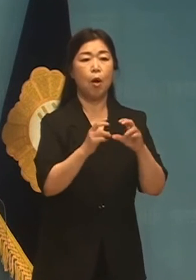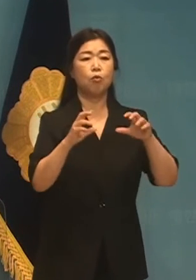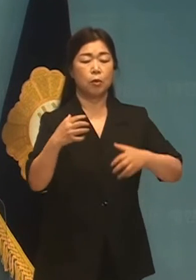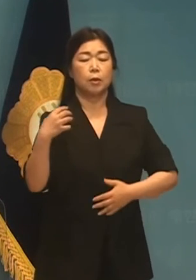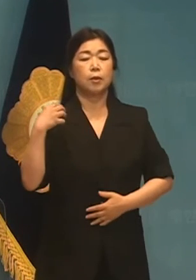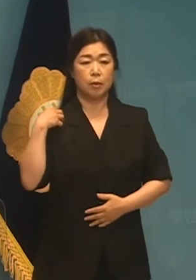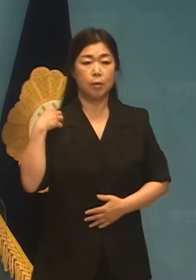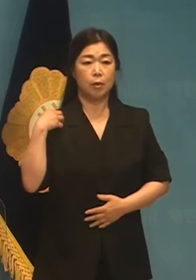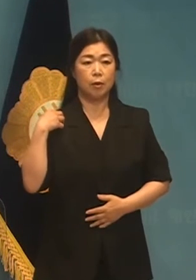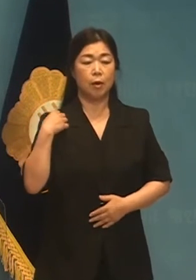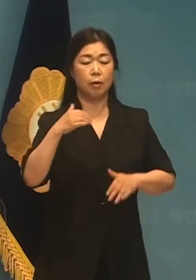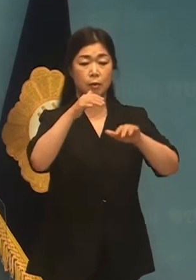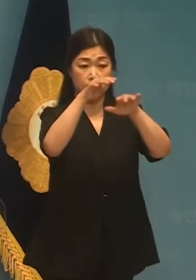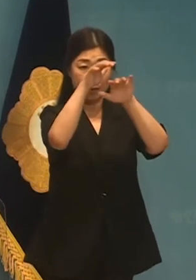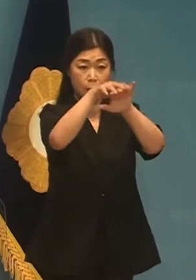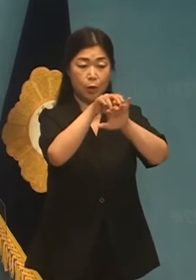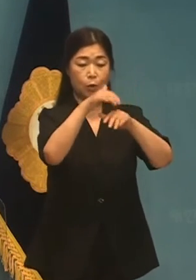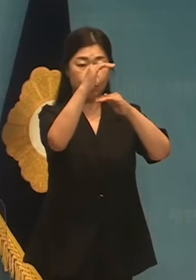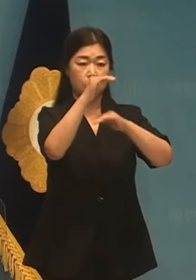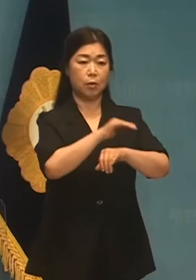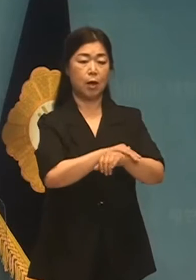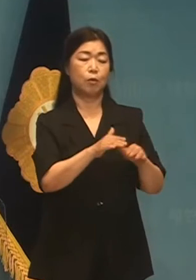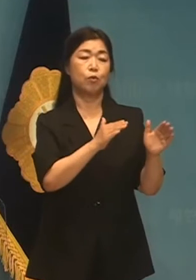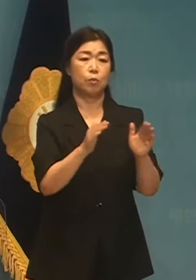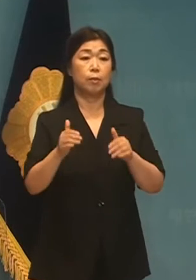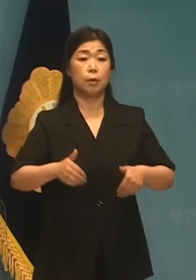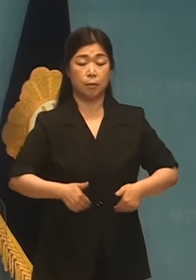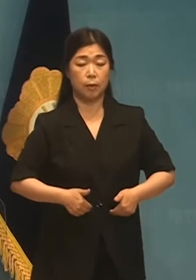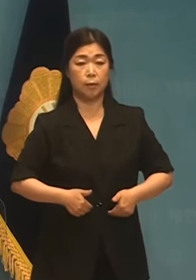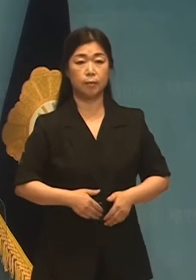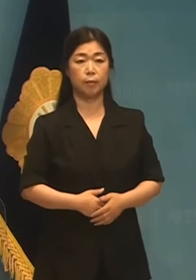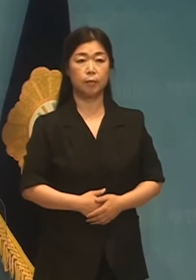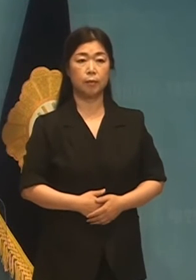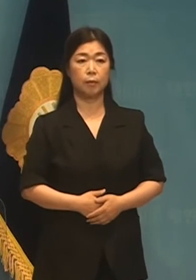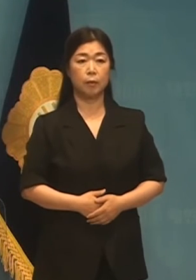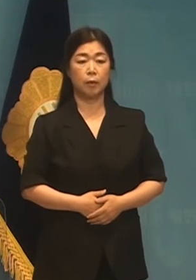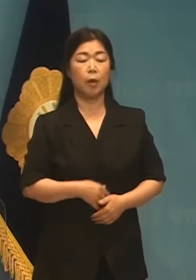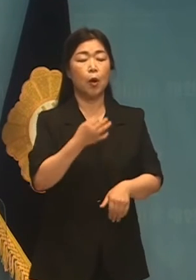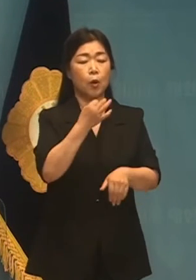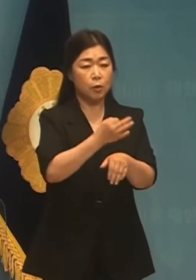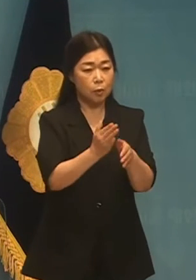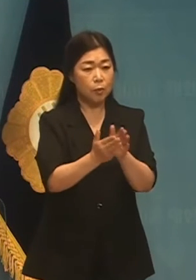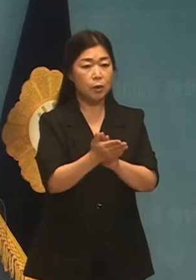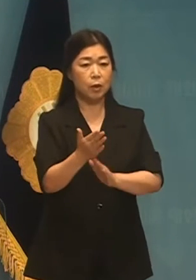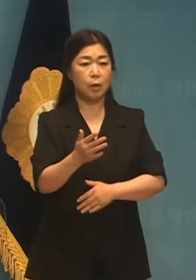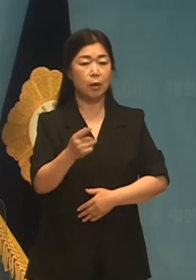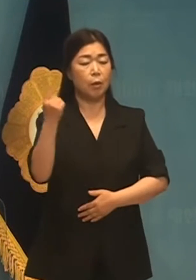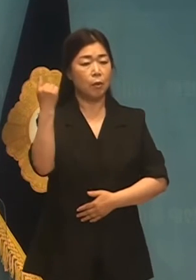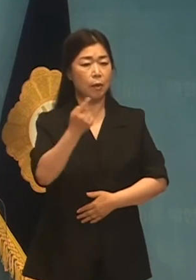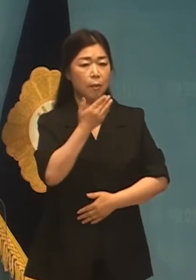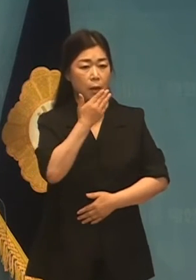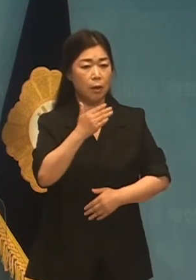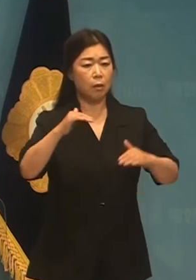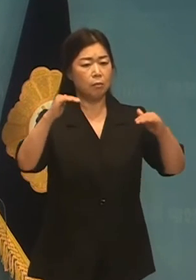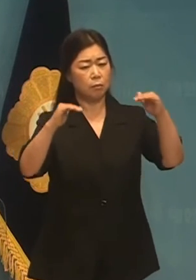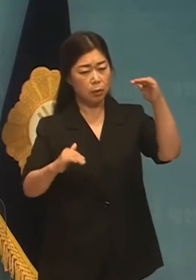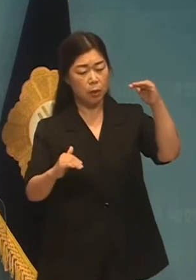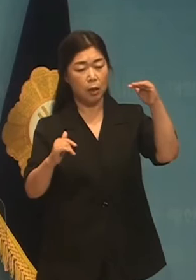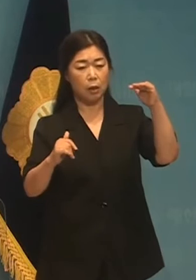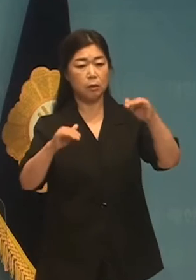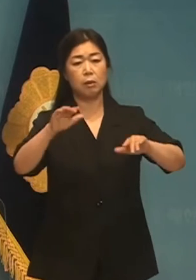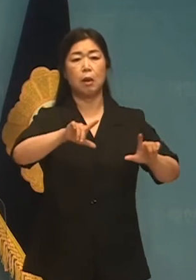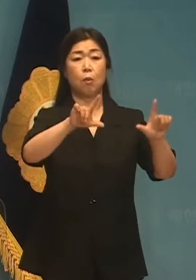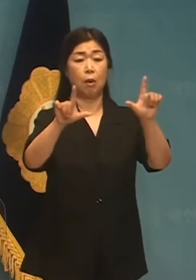차원에서 체계적으로 준비해야 합니다. 불가피하게 도래할 수 있는 불공정과